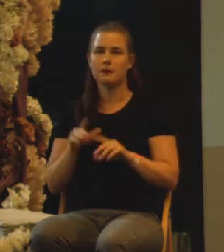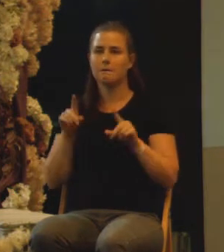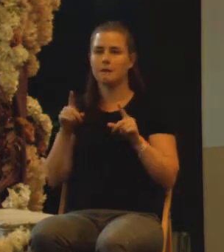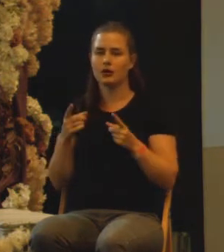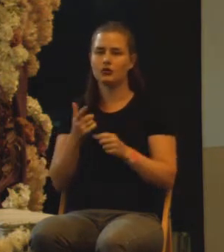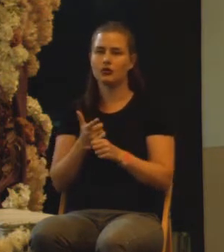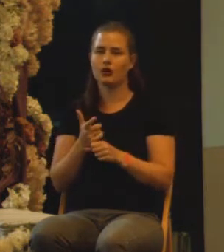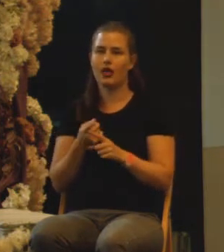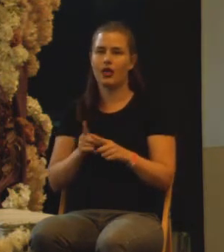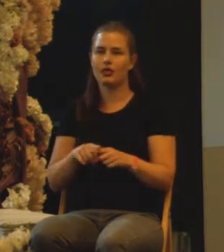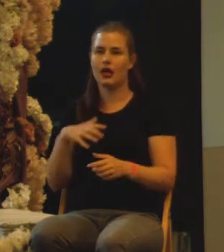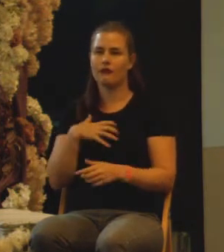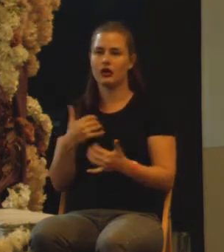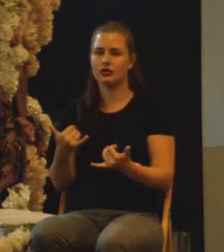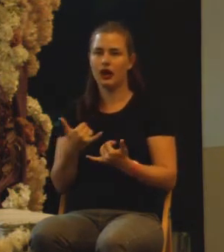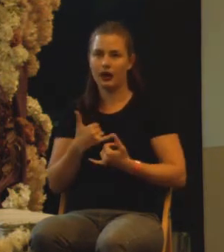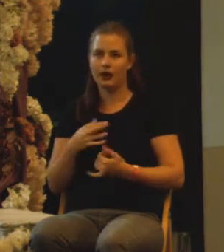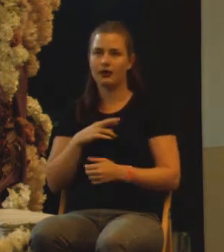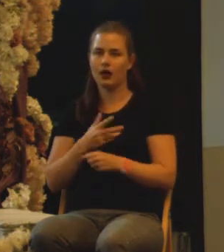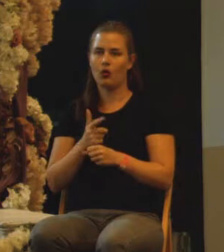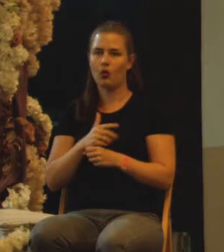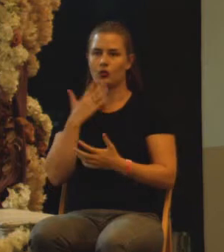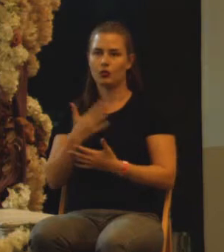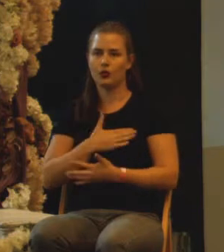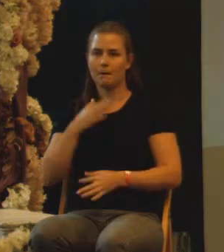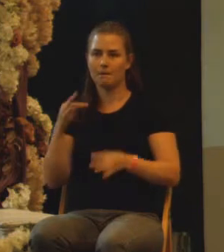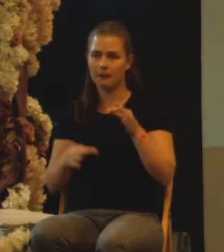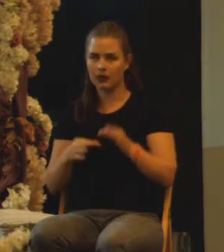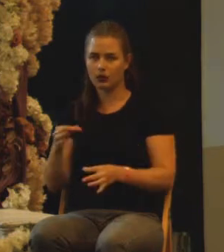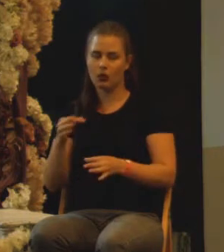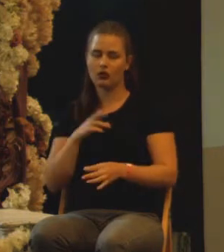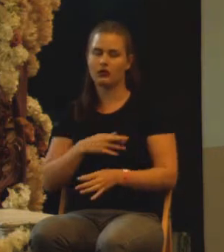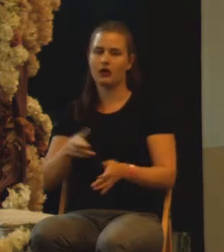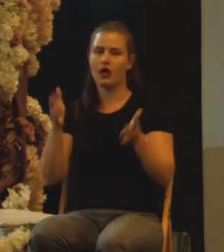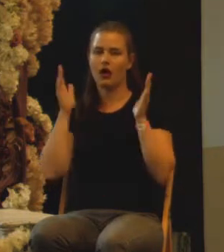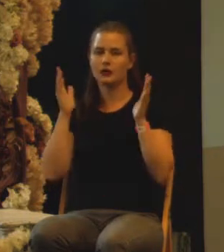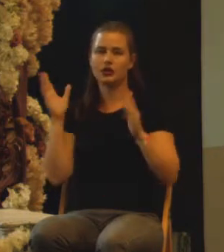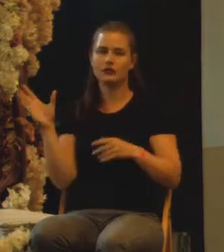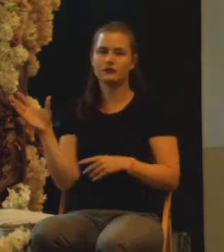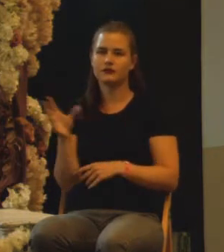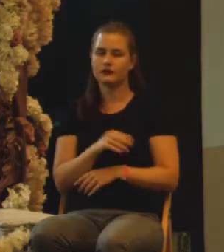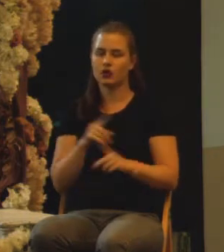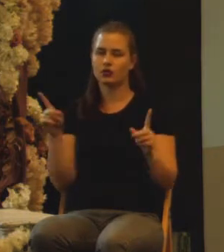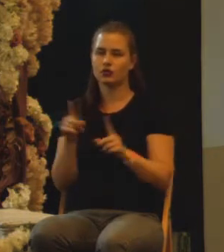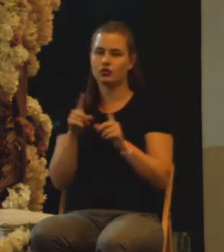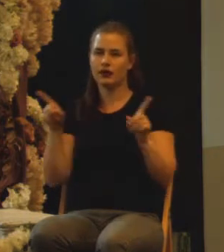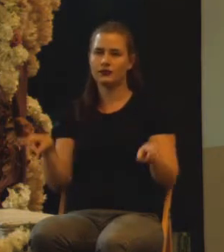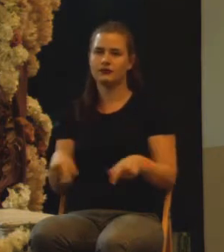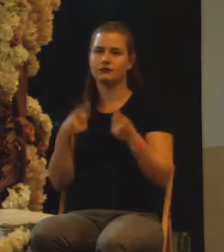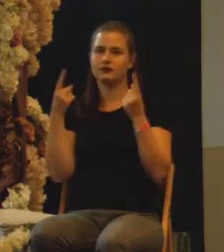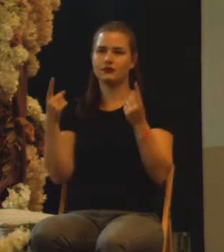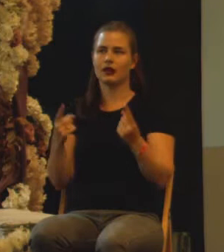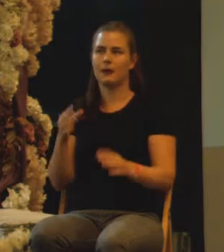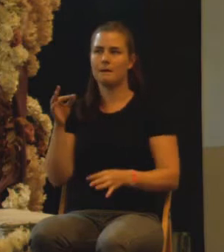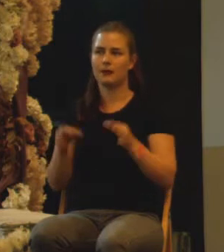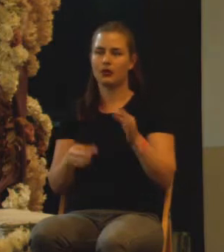Почему это важно для меня? Потому что я очень люблю природу, я обожаю все, что создает природа. Ну,